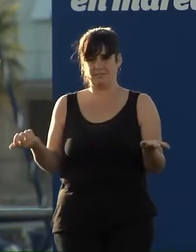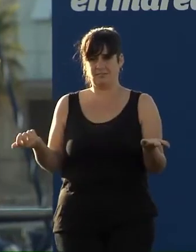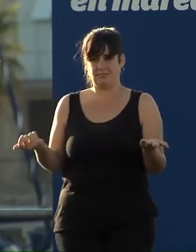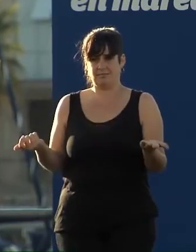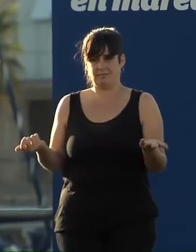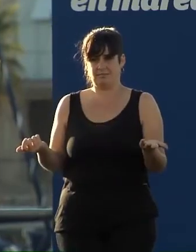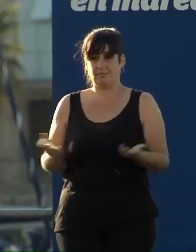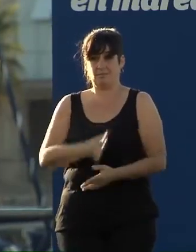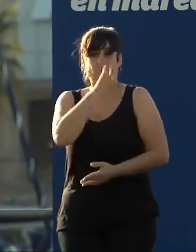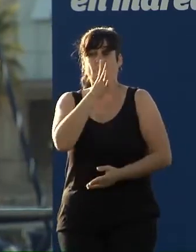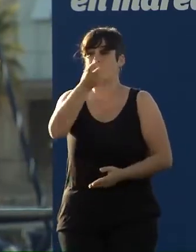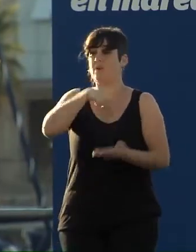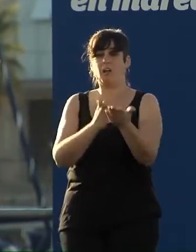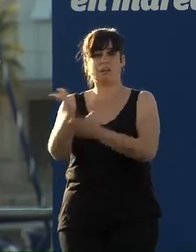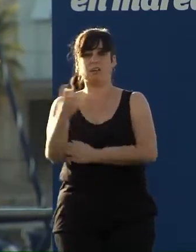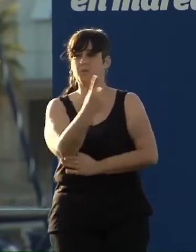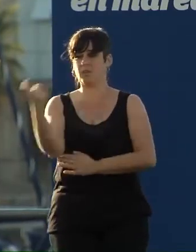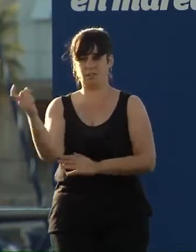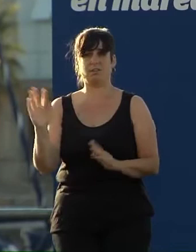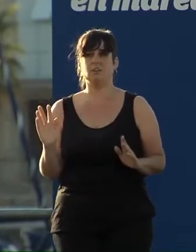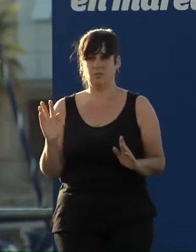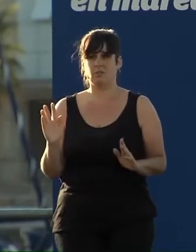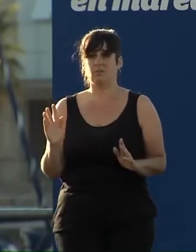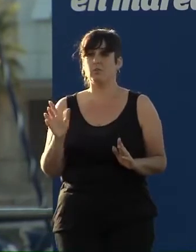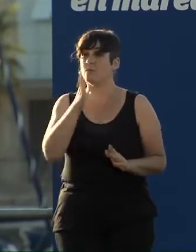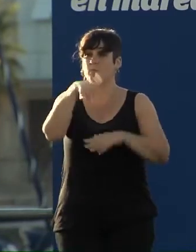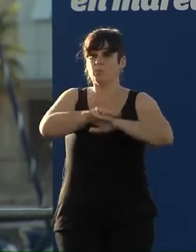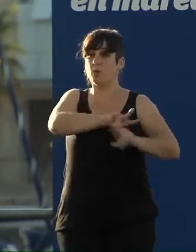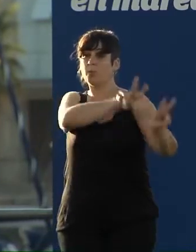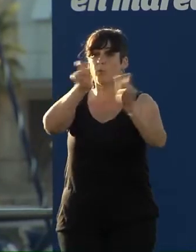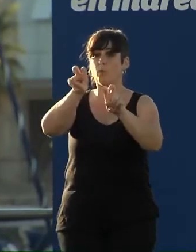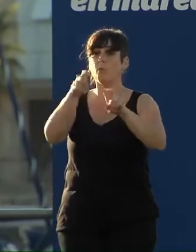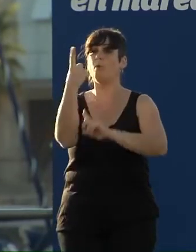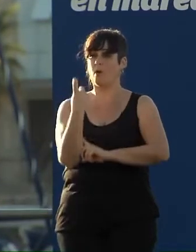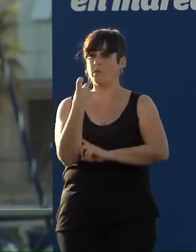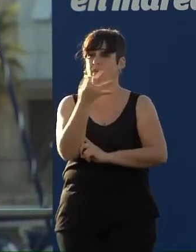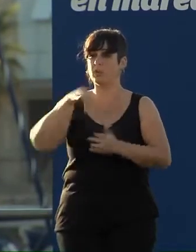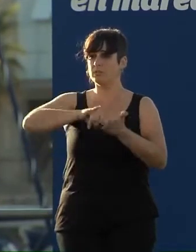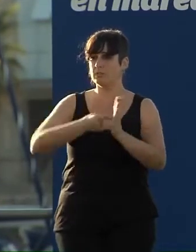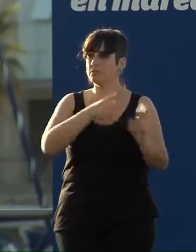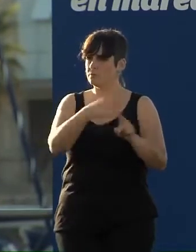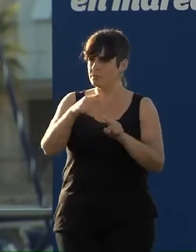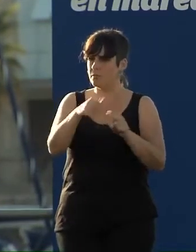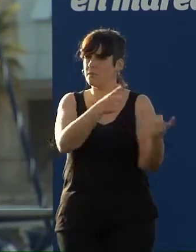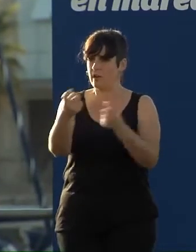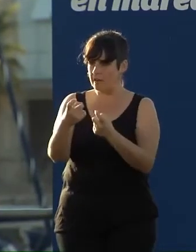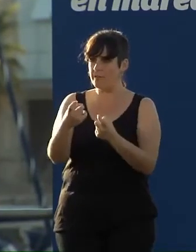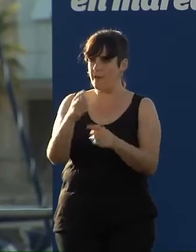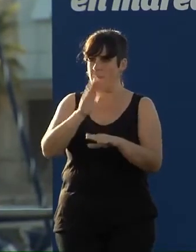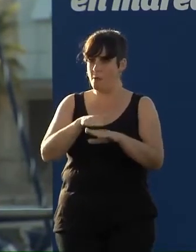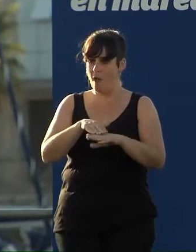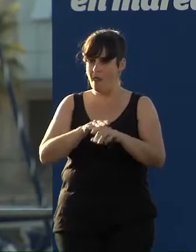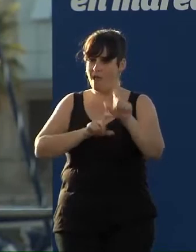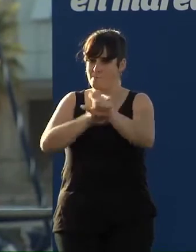poro era necesario una alternativa poro era necesar un novo goberno poro necesario un proo político que pues en